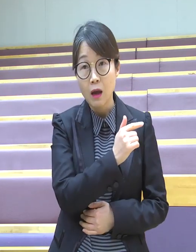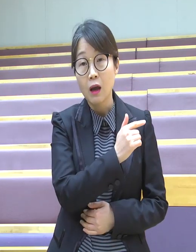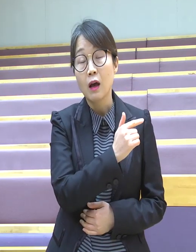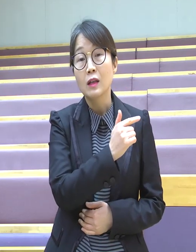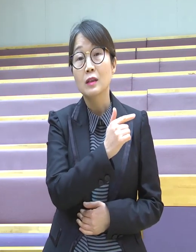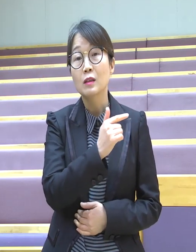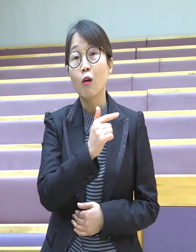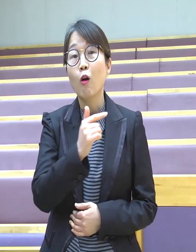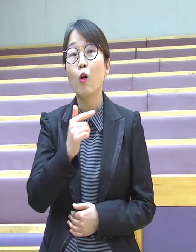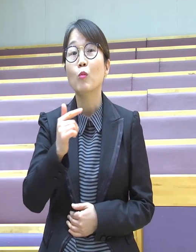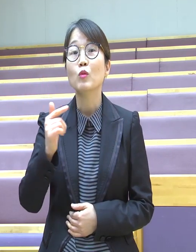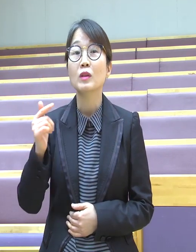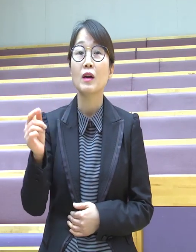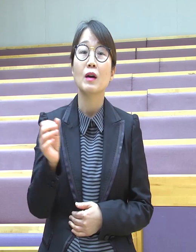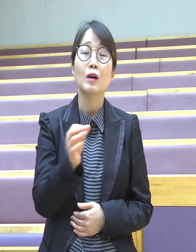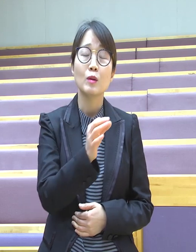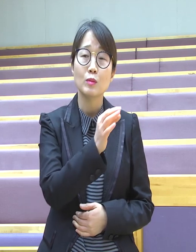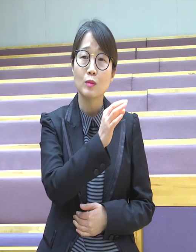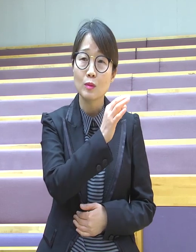너무나 부끄러워,